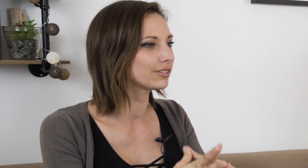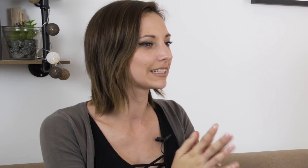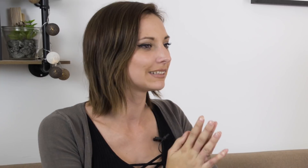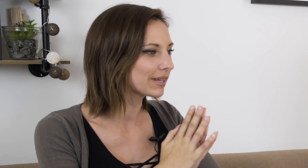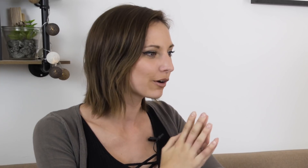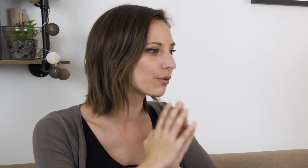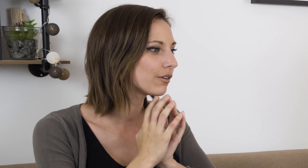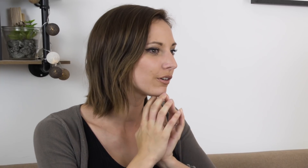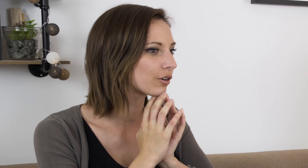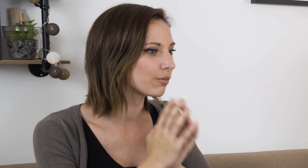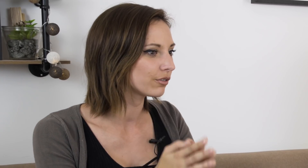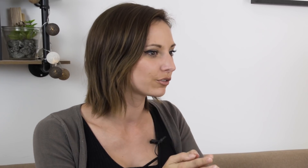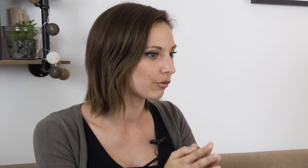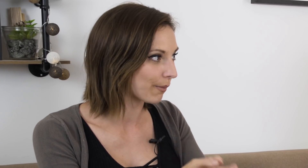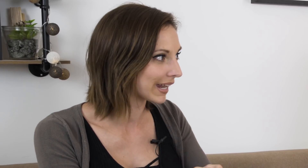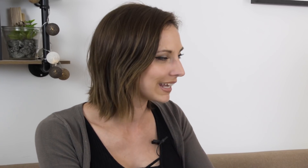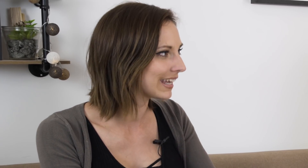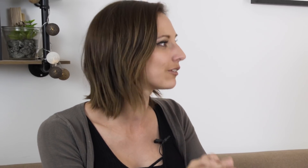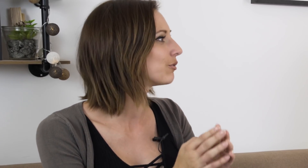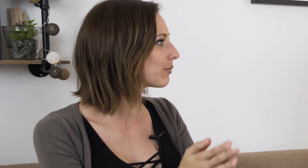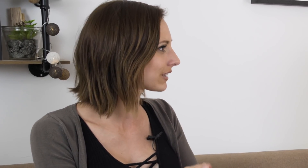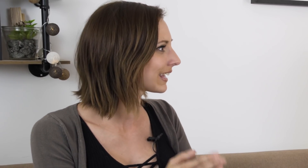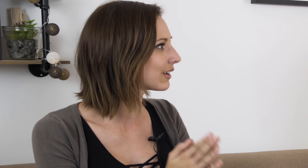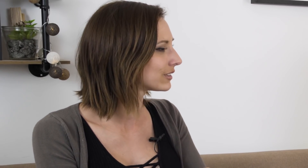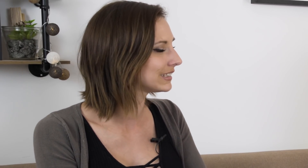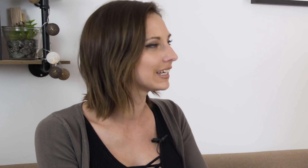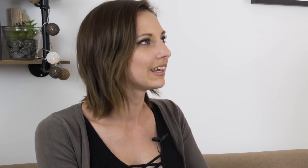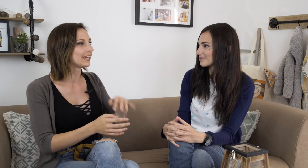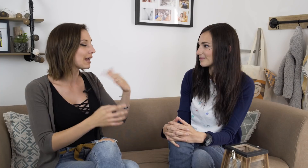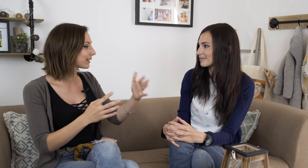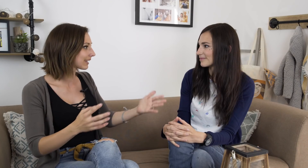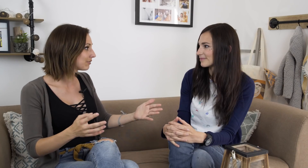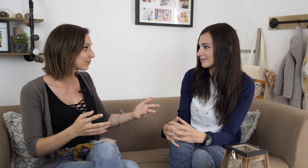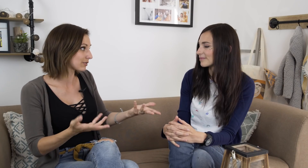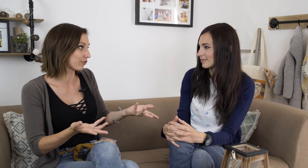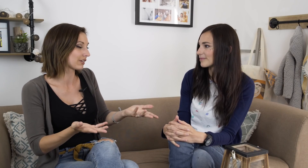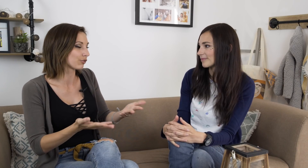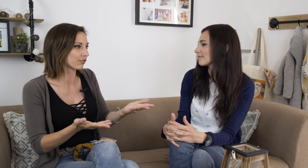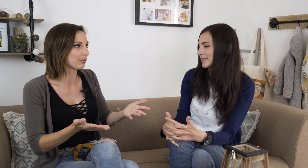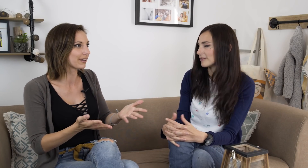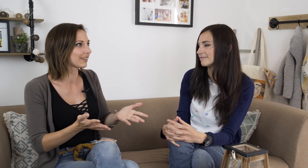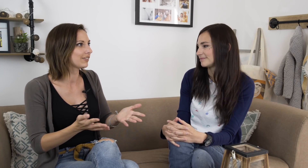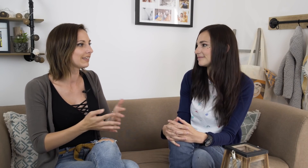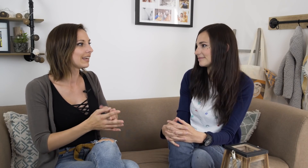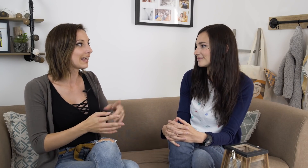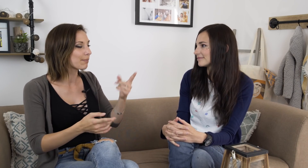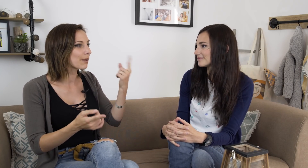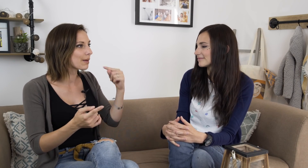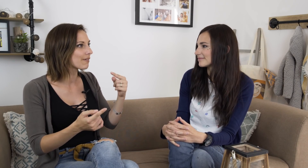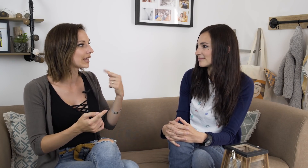et il s'est dit mais comment je vais lui parler? On lui a montré quelques signes, il a appris très vite parce qu'en fait les enfants apprennent très vite et après même avec